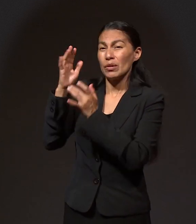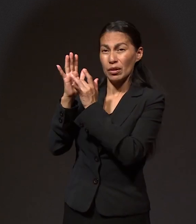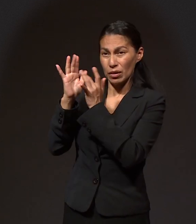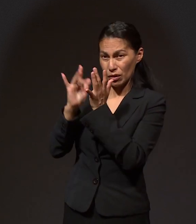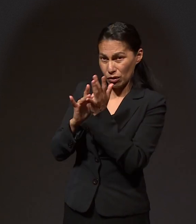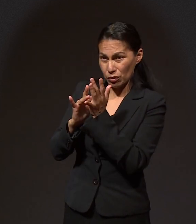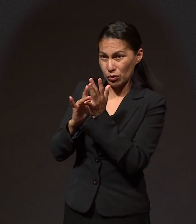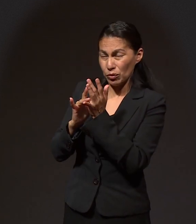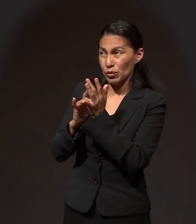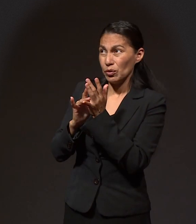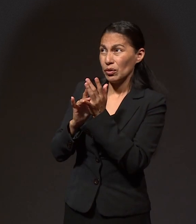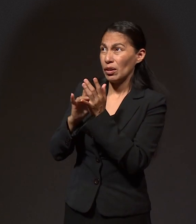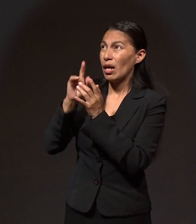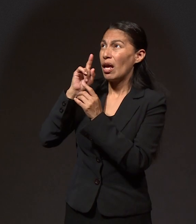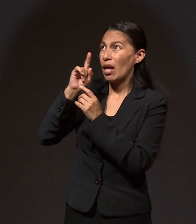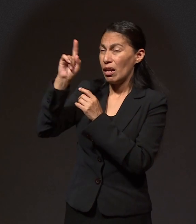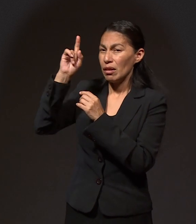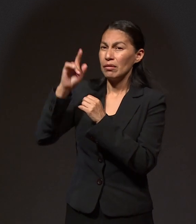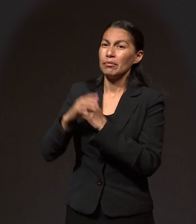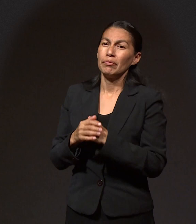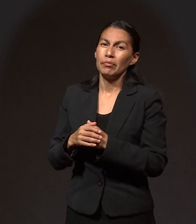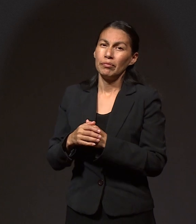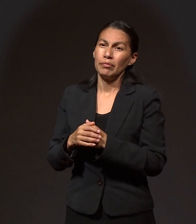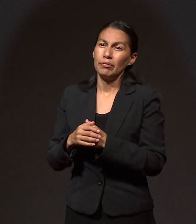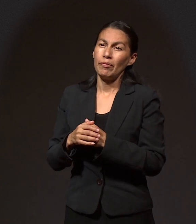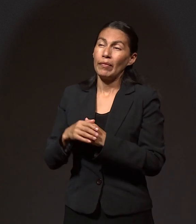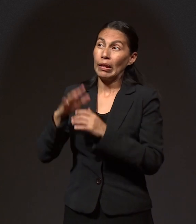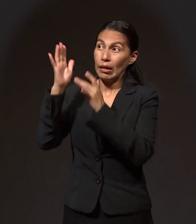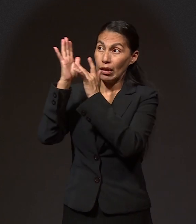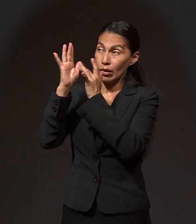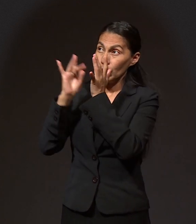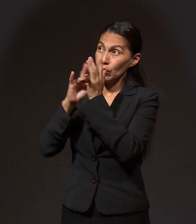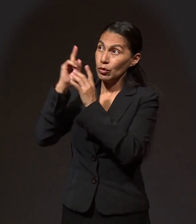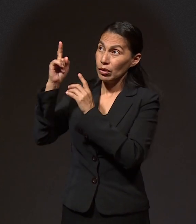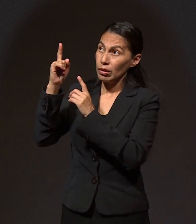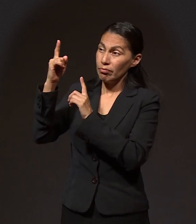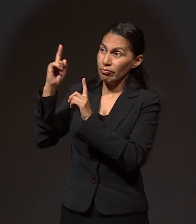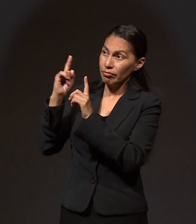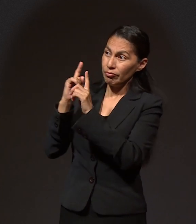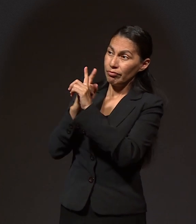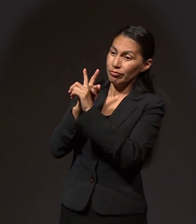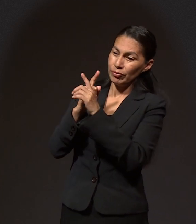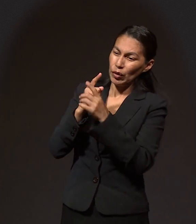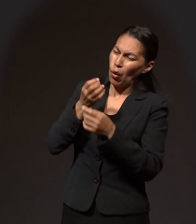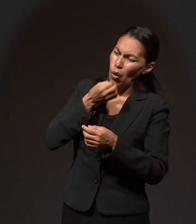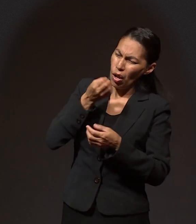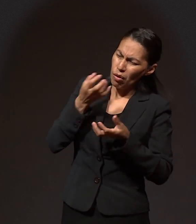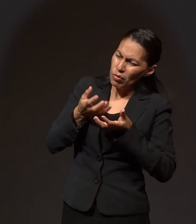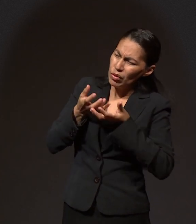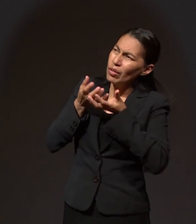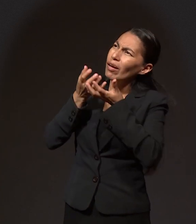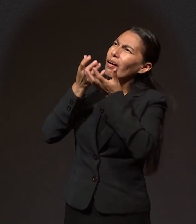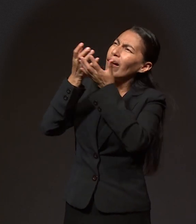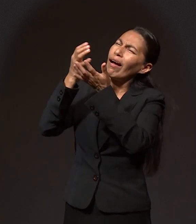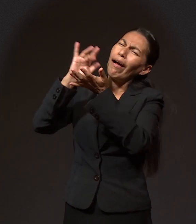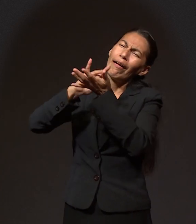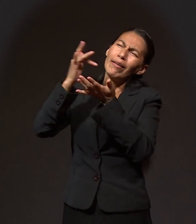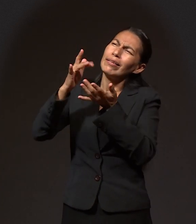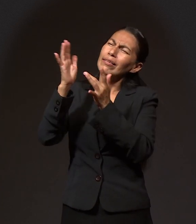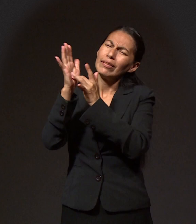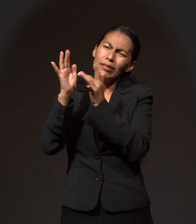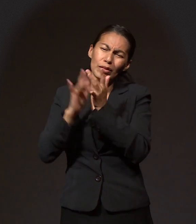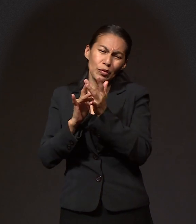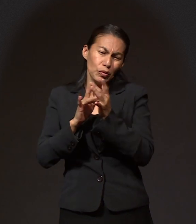porque esa es la fórmula de orar al Padre en el nombre de Jesús porque Él es el intercesor el que a través de Él mira,